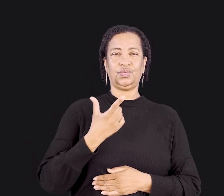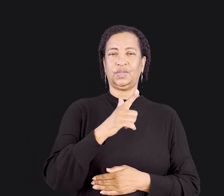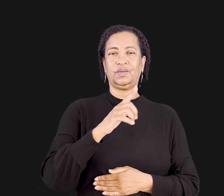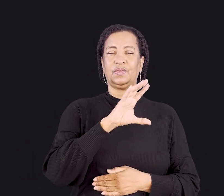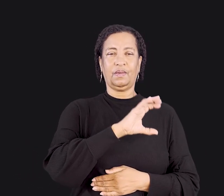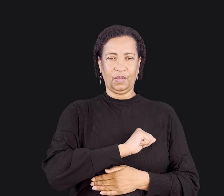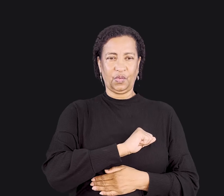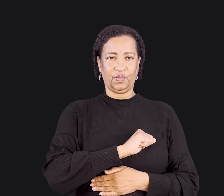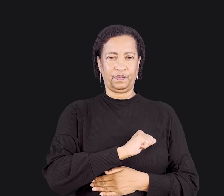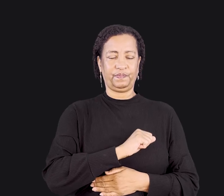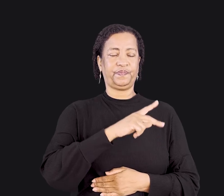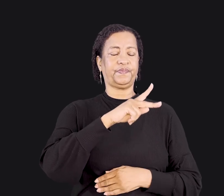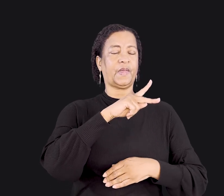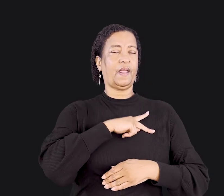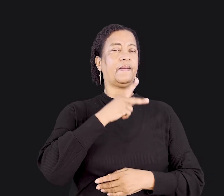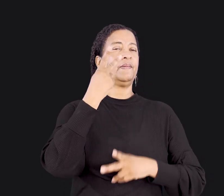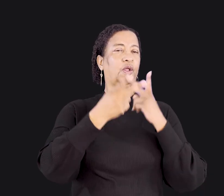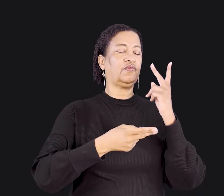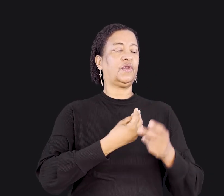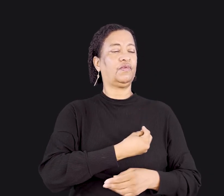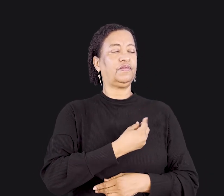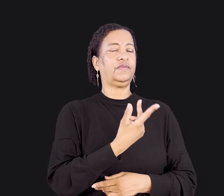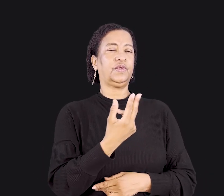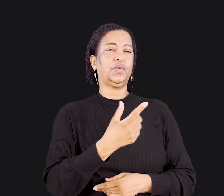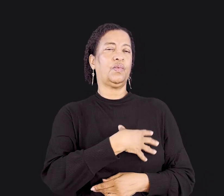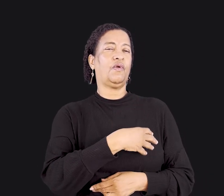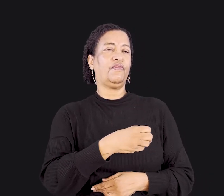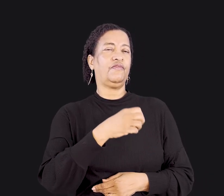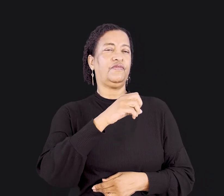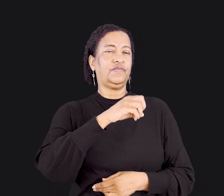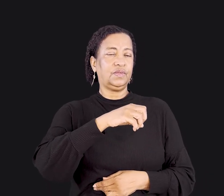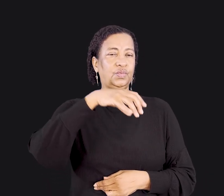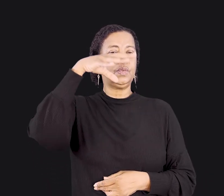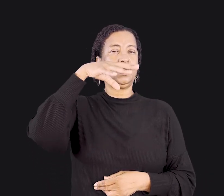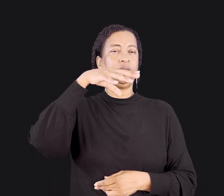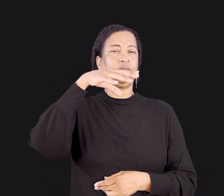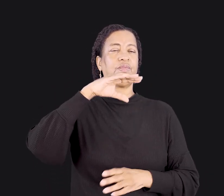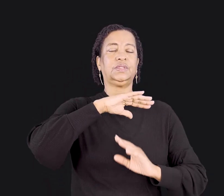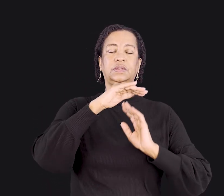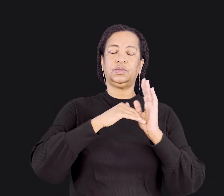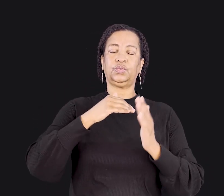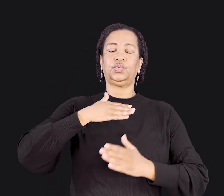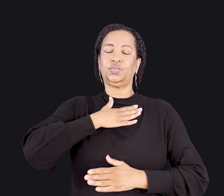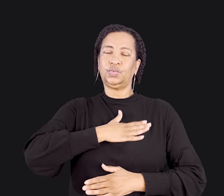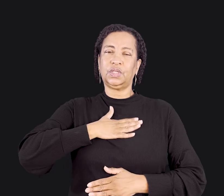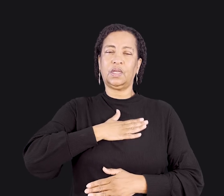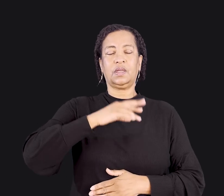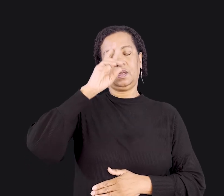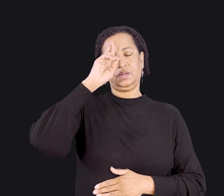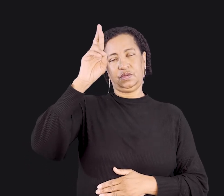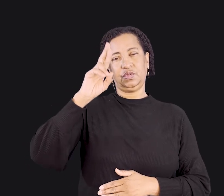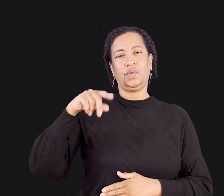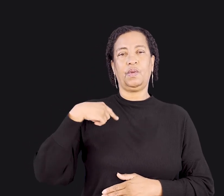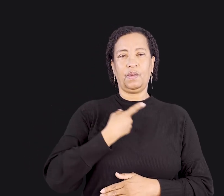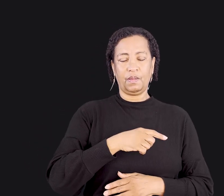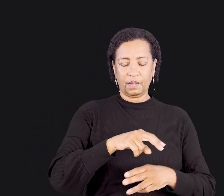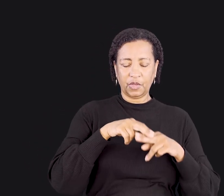diz: vivam como filhos da luz. Esta luz é tudo que agrada ao Senhor e por isso devemos andar perto dele